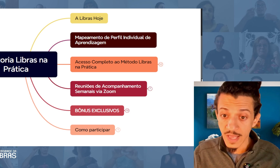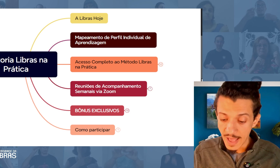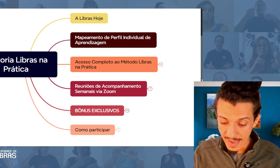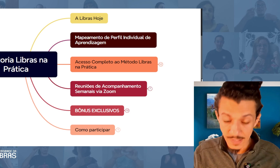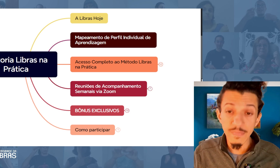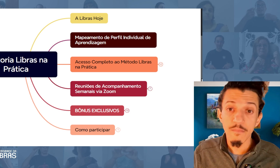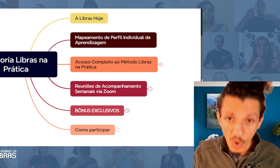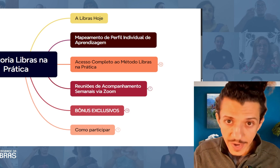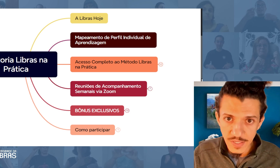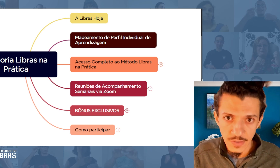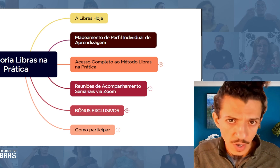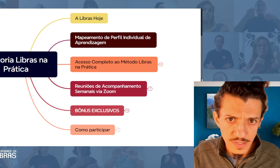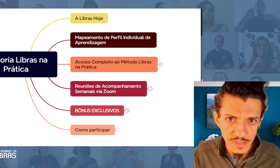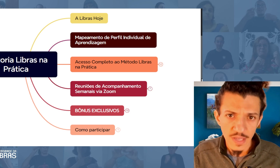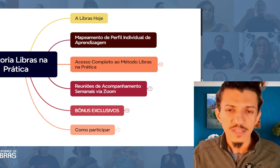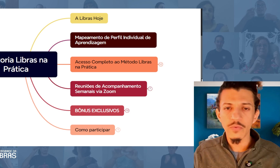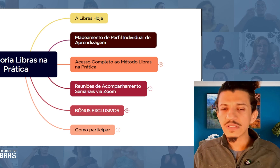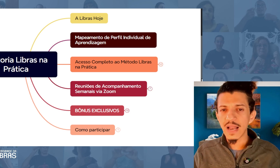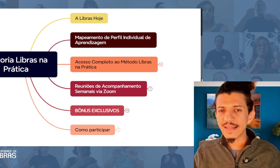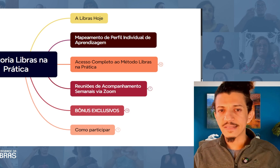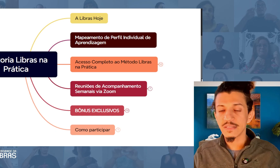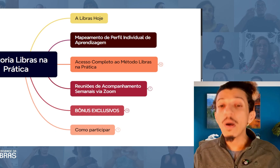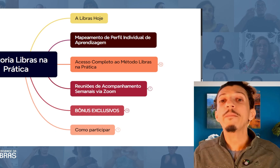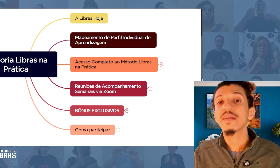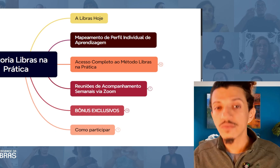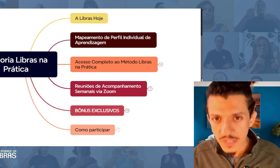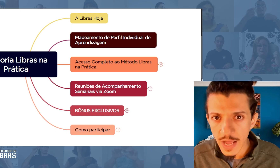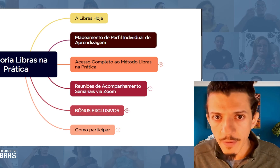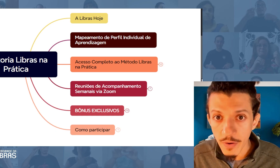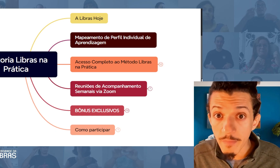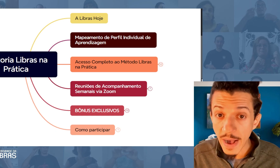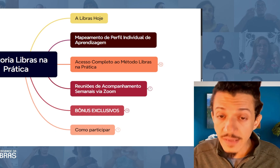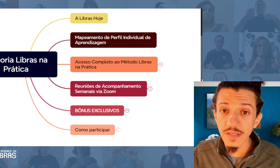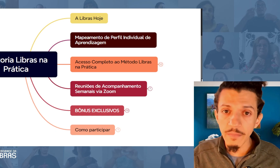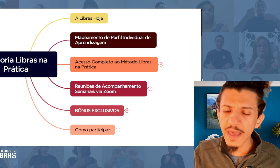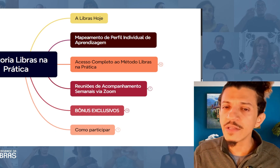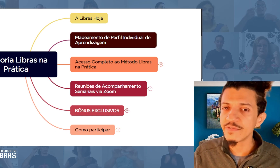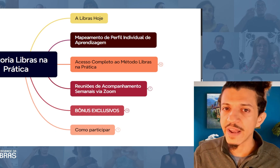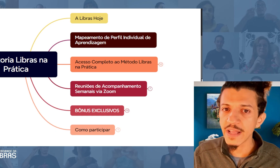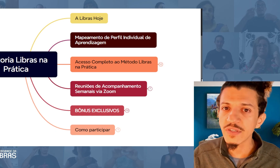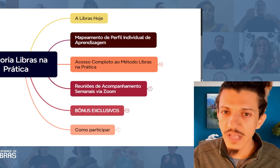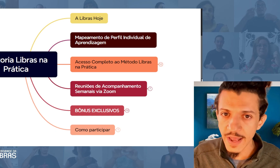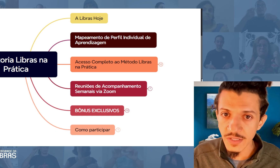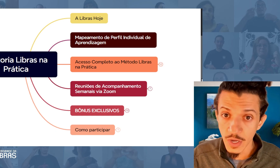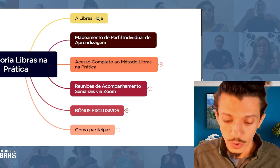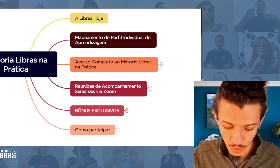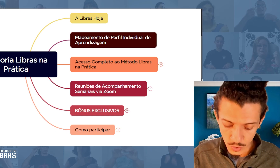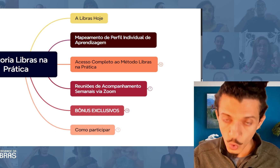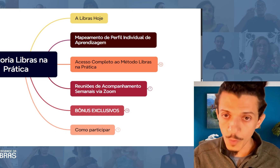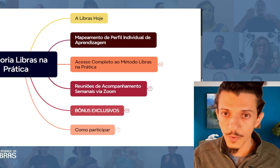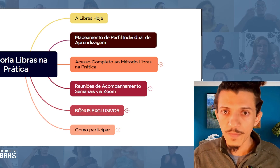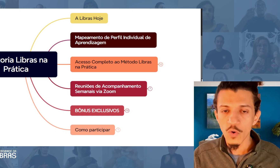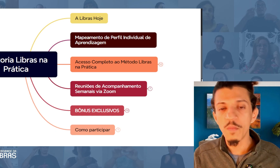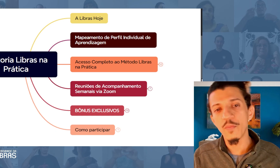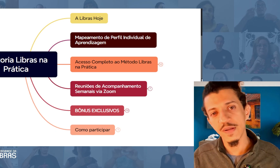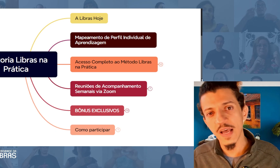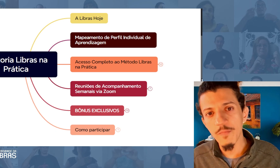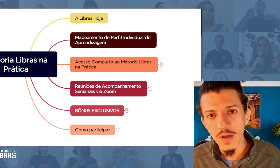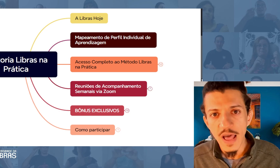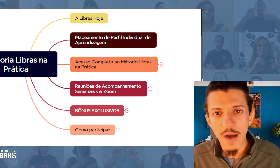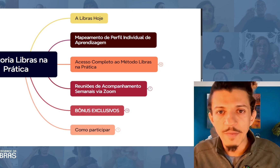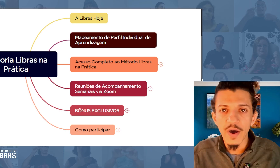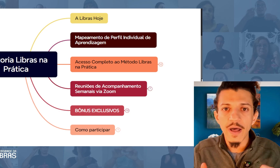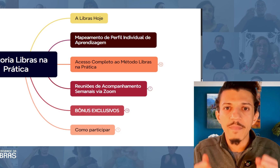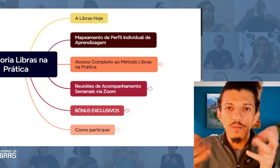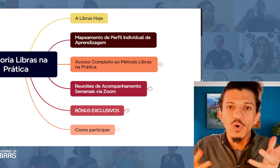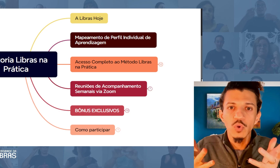contas, as memórias nossas são instaladas não apenas no cérebro, mas também em diferentes áreas do nosso corpo, como, por exemplo,